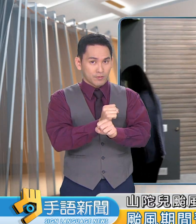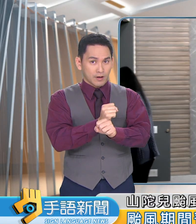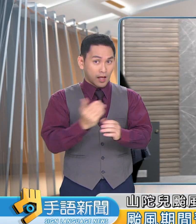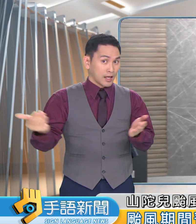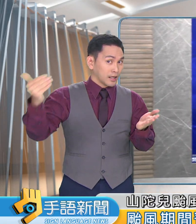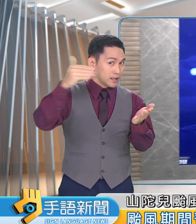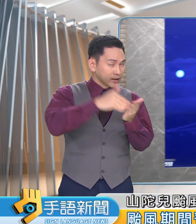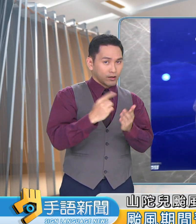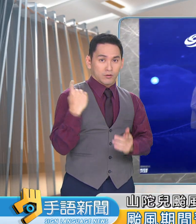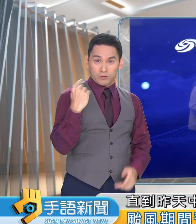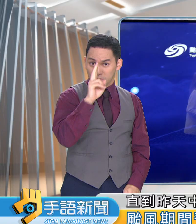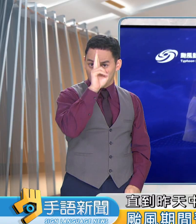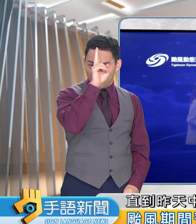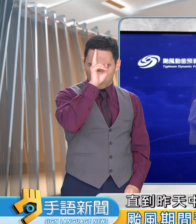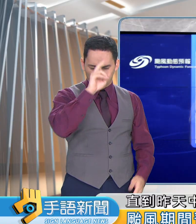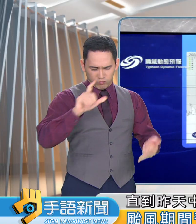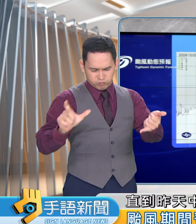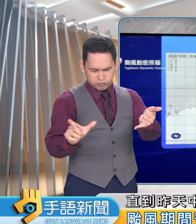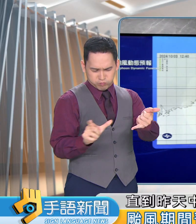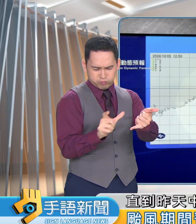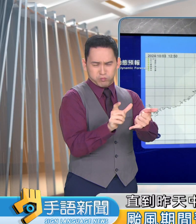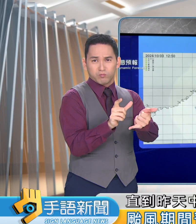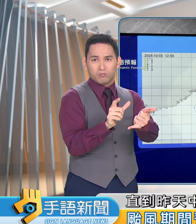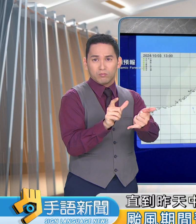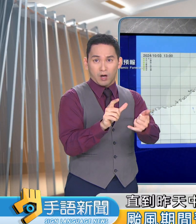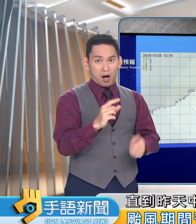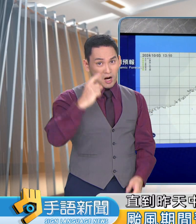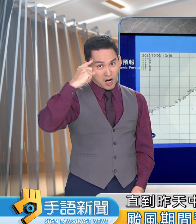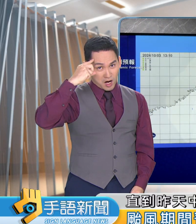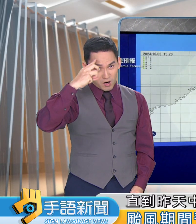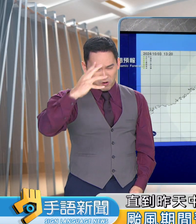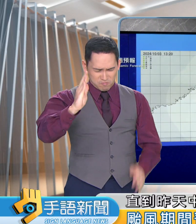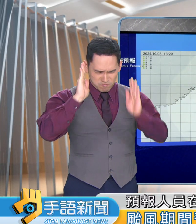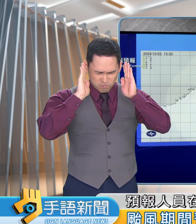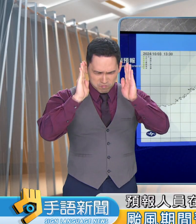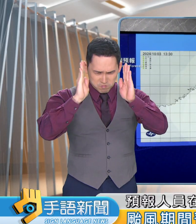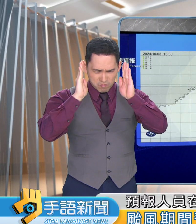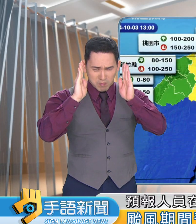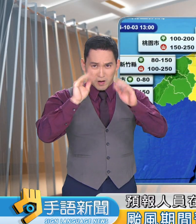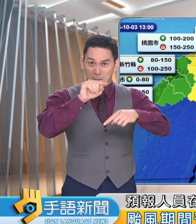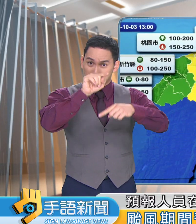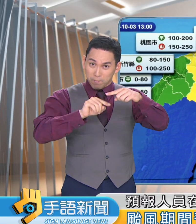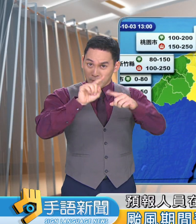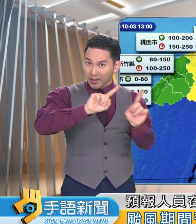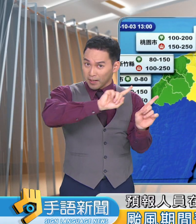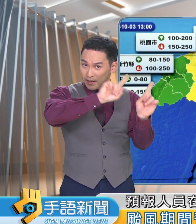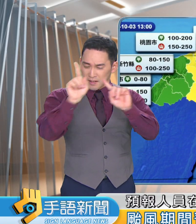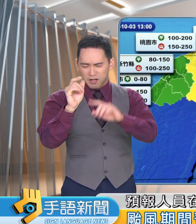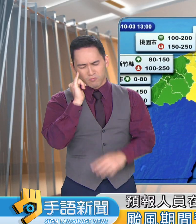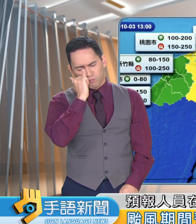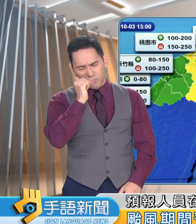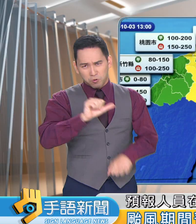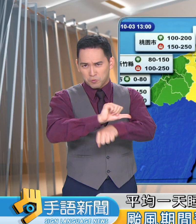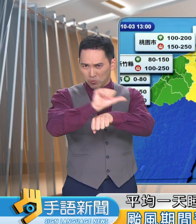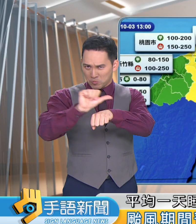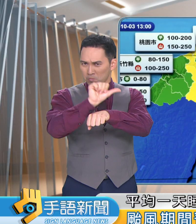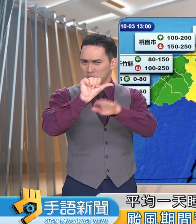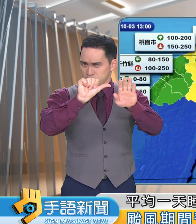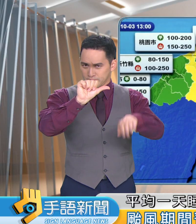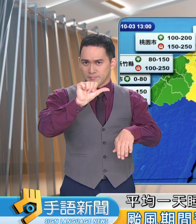风警报，直到昨天中午总算登陆。预报人员在警报期间平均一天睡不